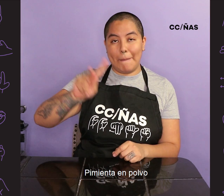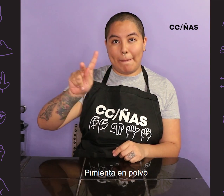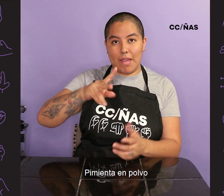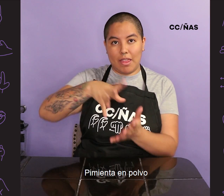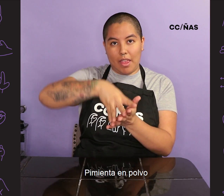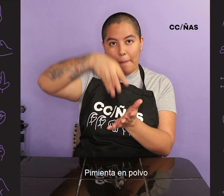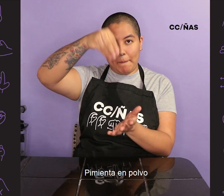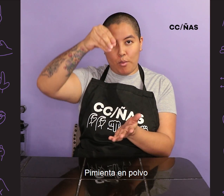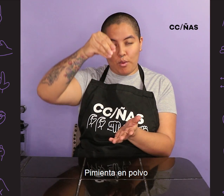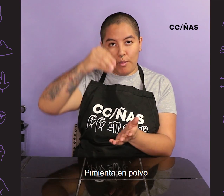pimienta en polvo,